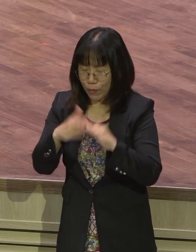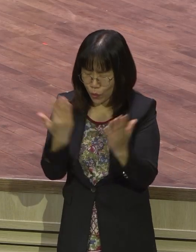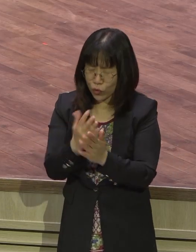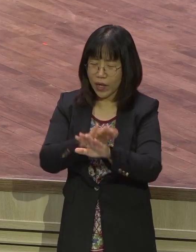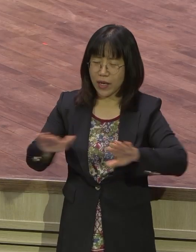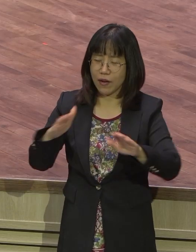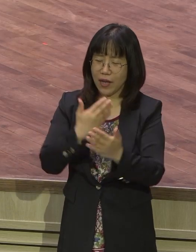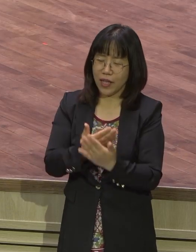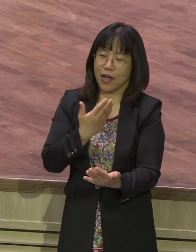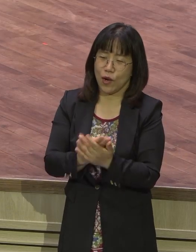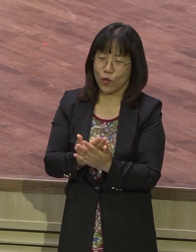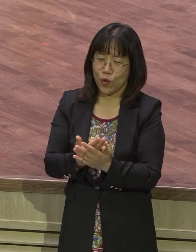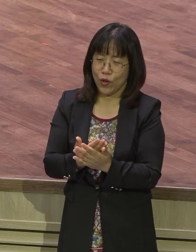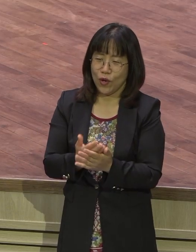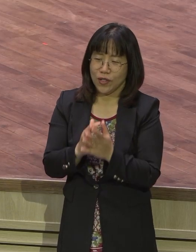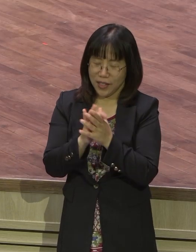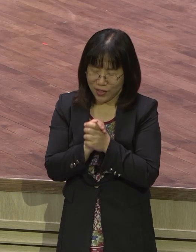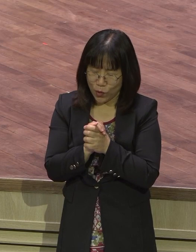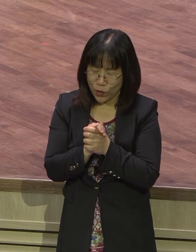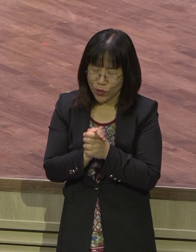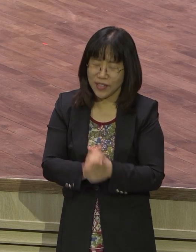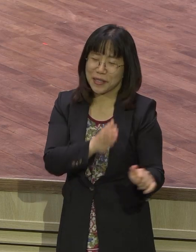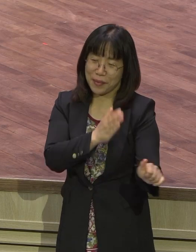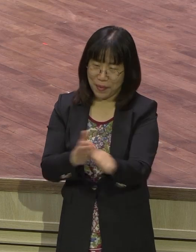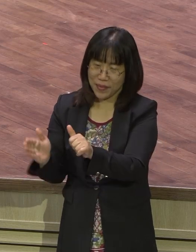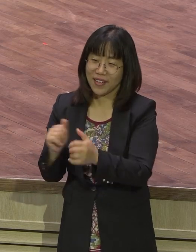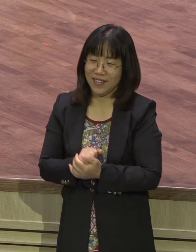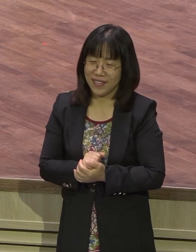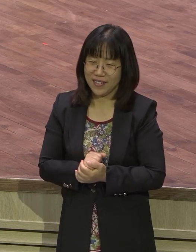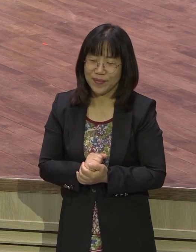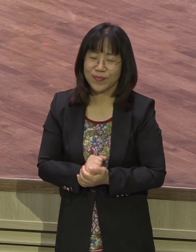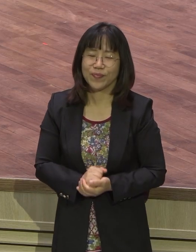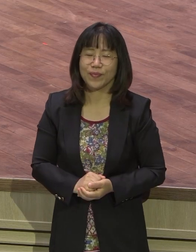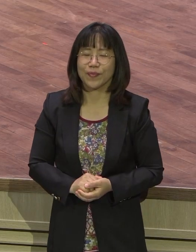기도합시다 주여 사랑의 소녀물자는 볼라이 볼라이 볼라이